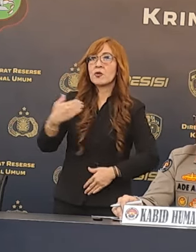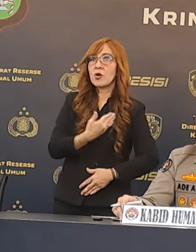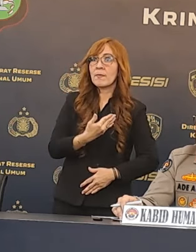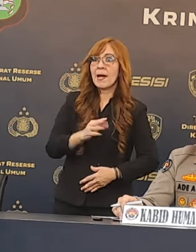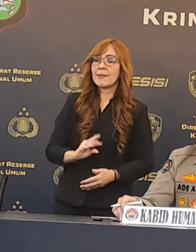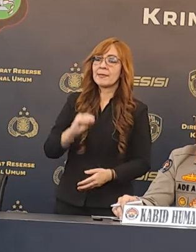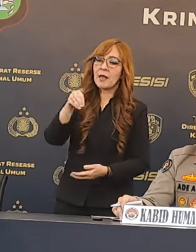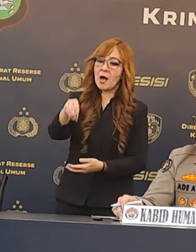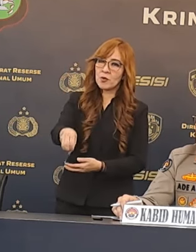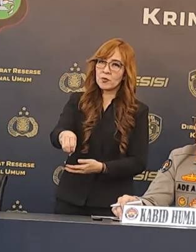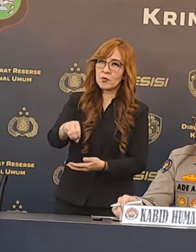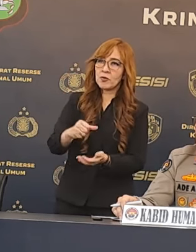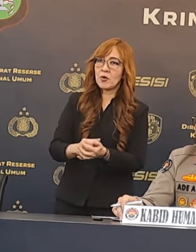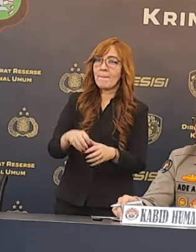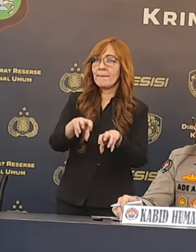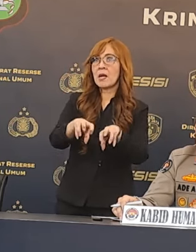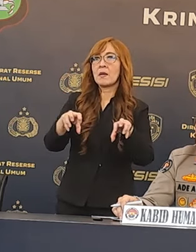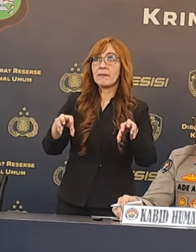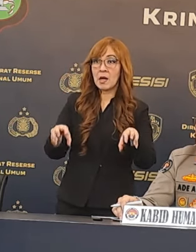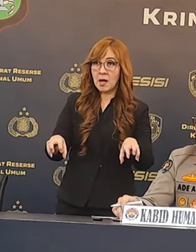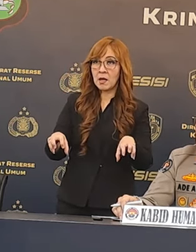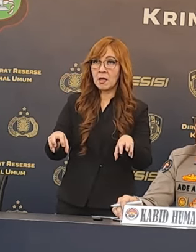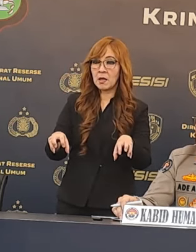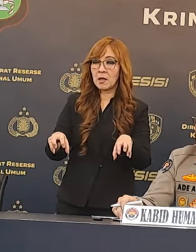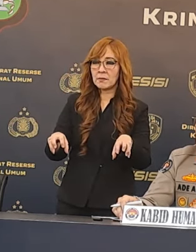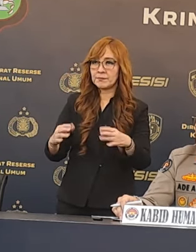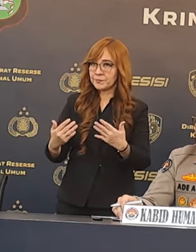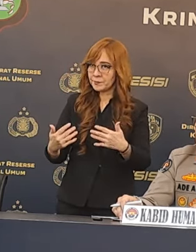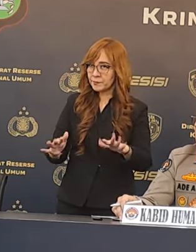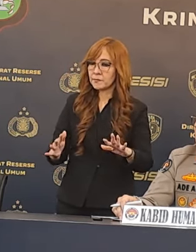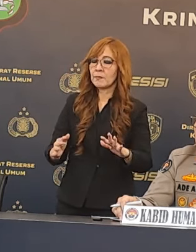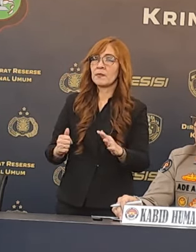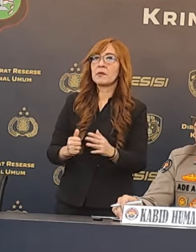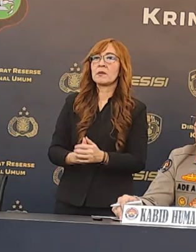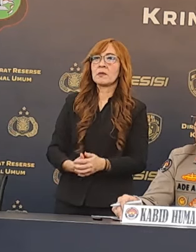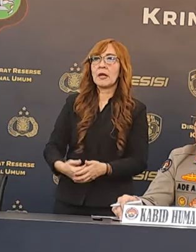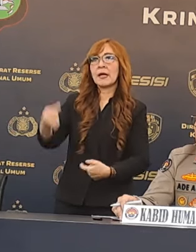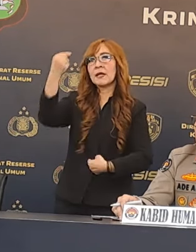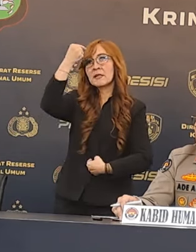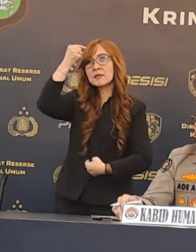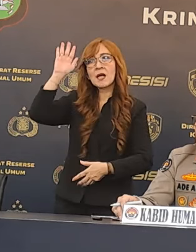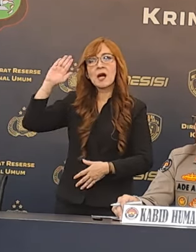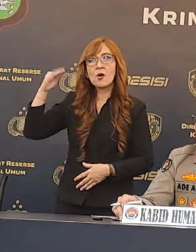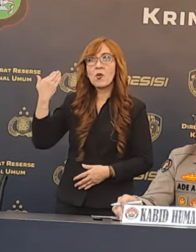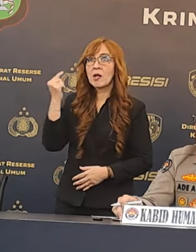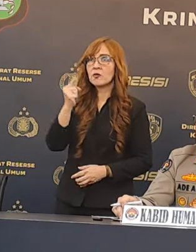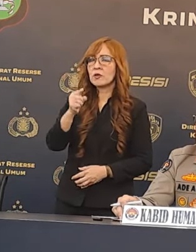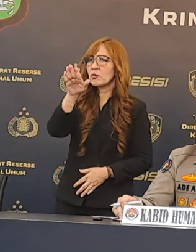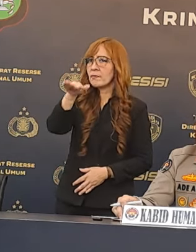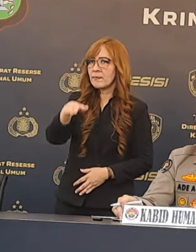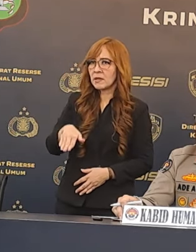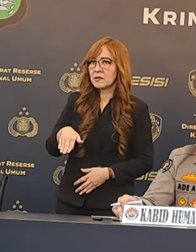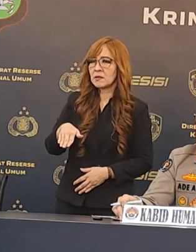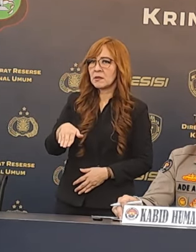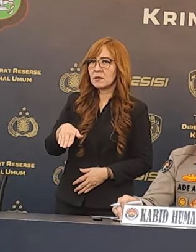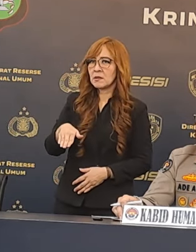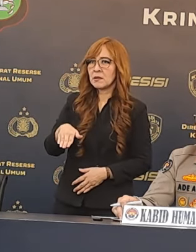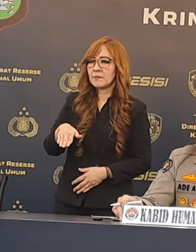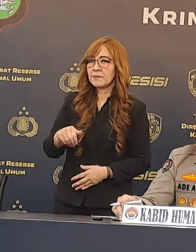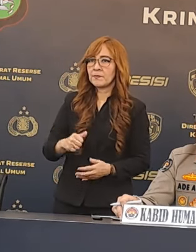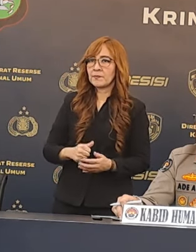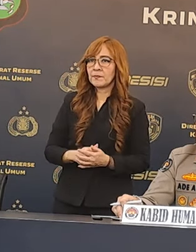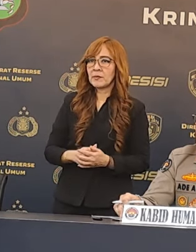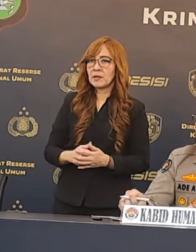barang perlengkapan. Sementara posisi tersangka waktu itu masih di